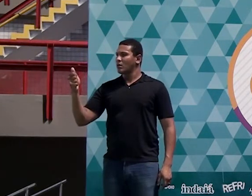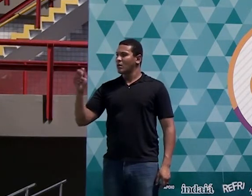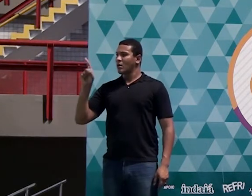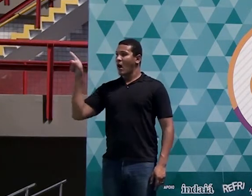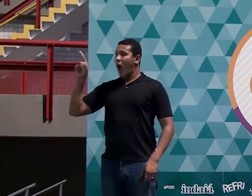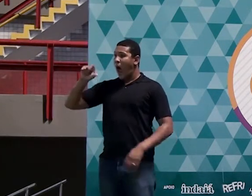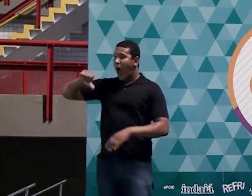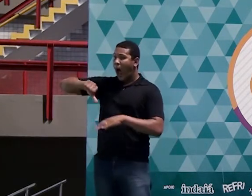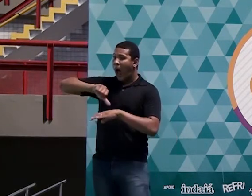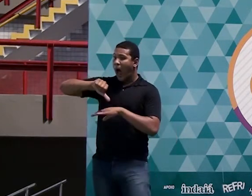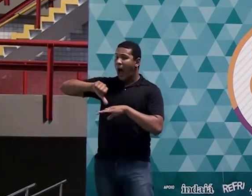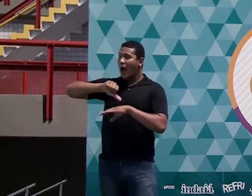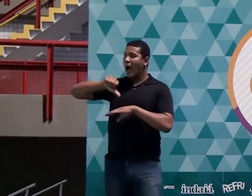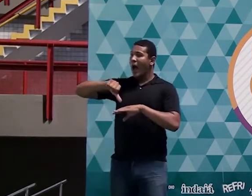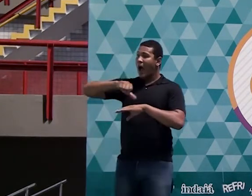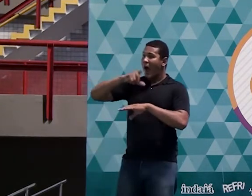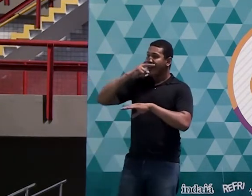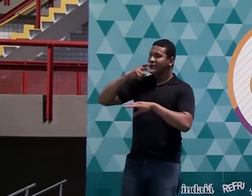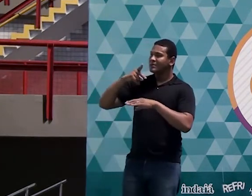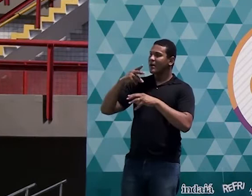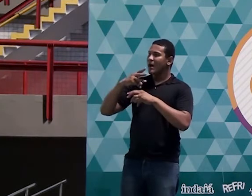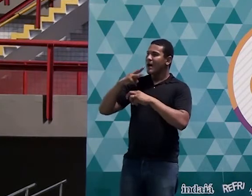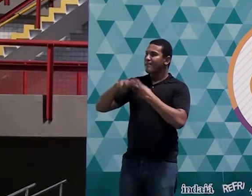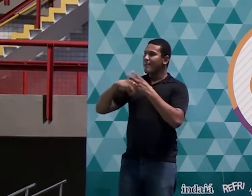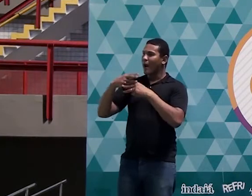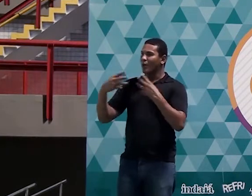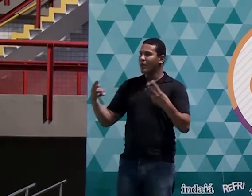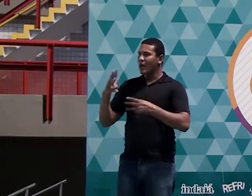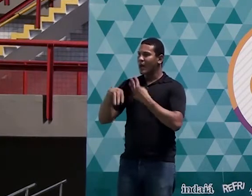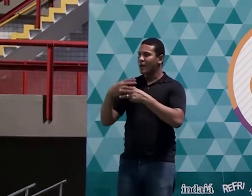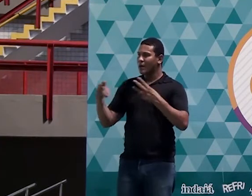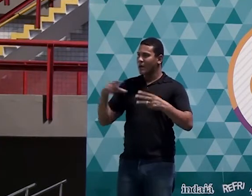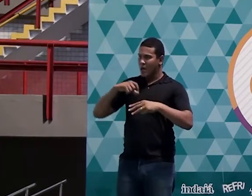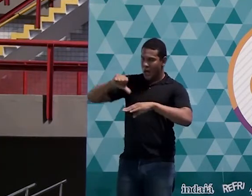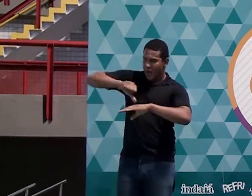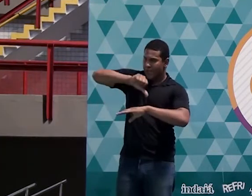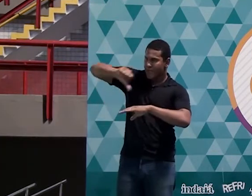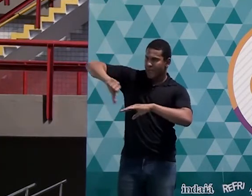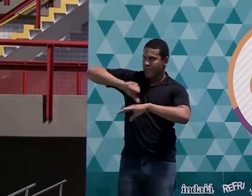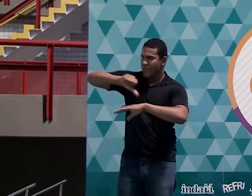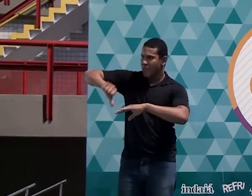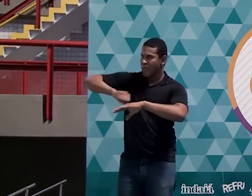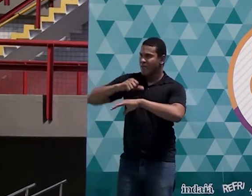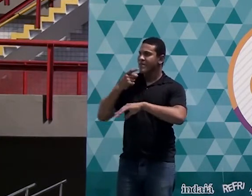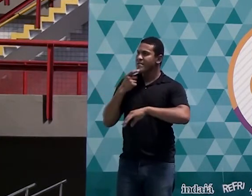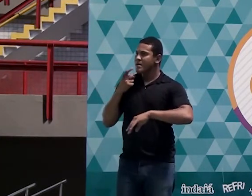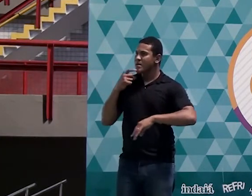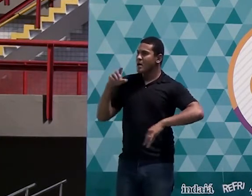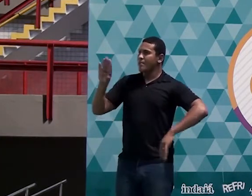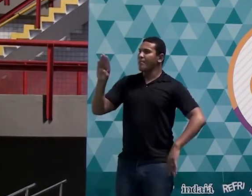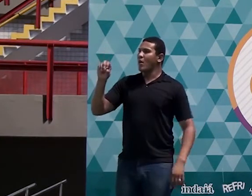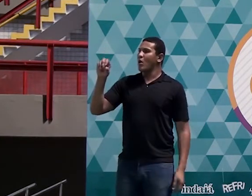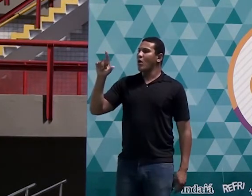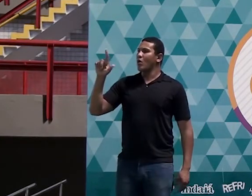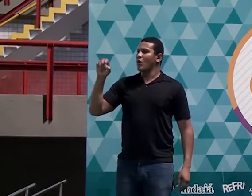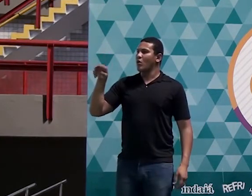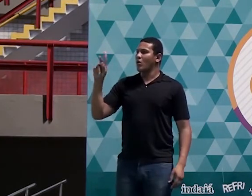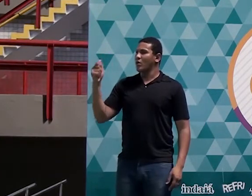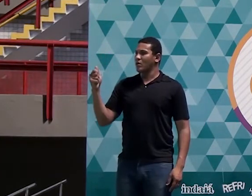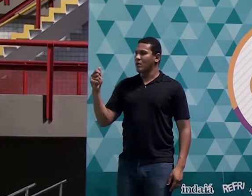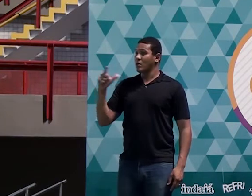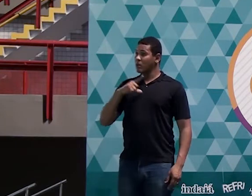Molho à bolonhesa. Tem uma linguiça criada na região toscana. Como é o nome da linguiça?